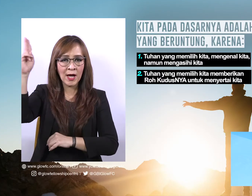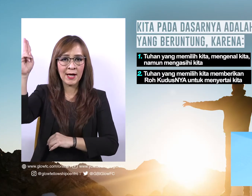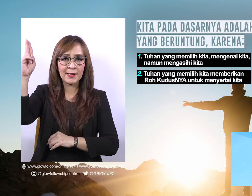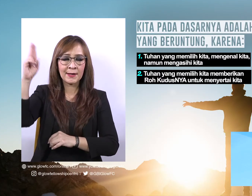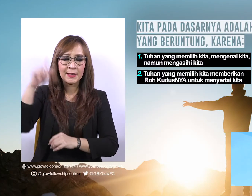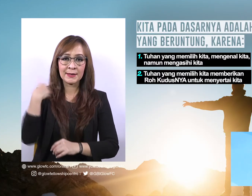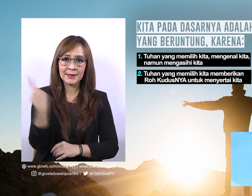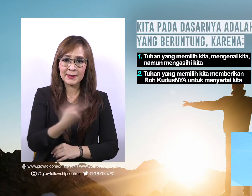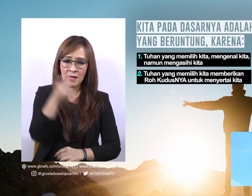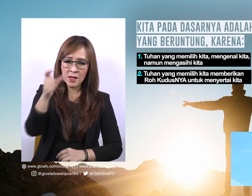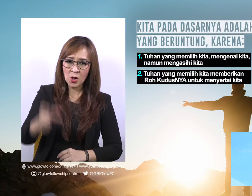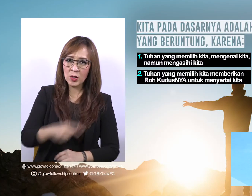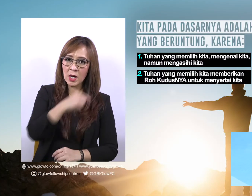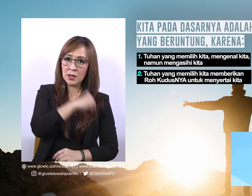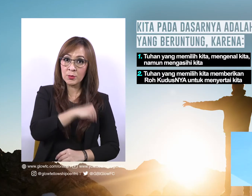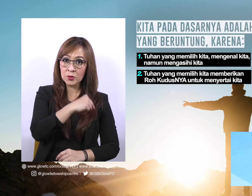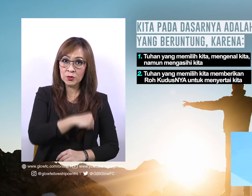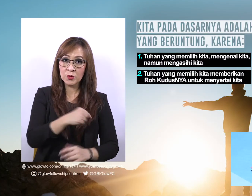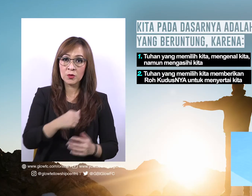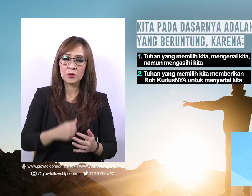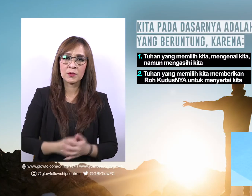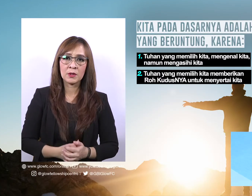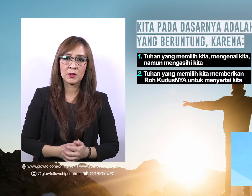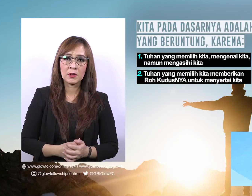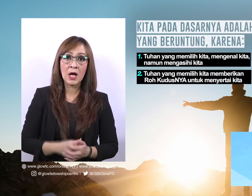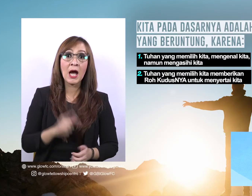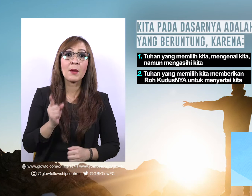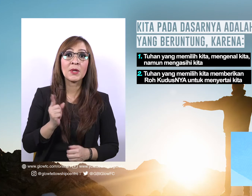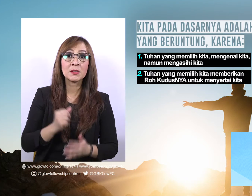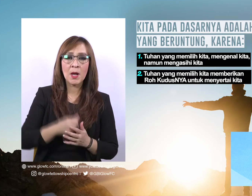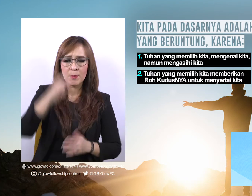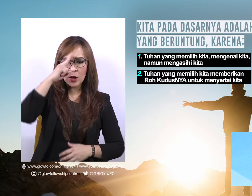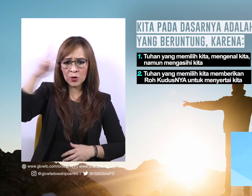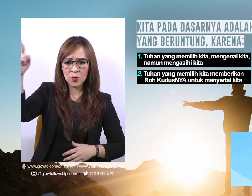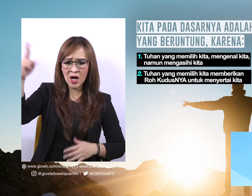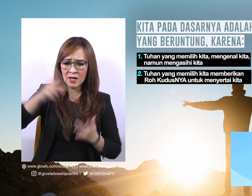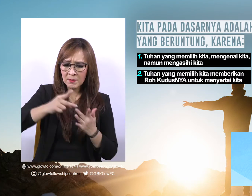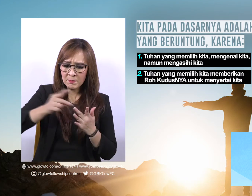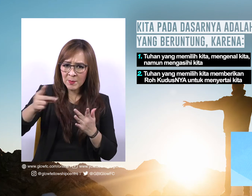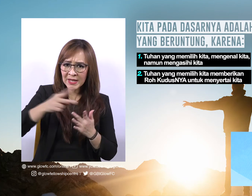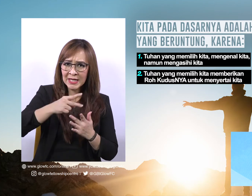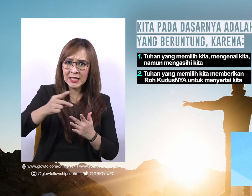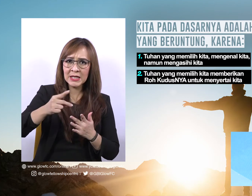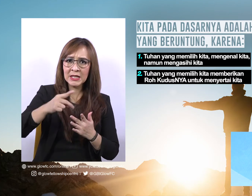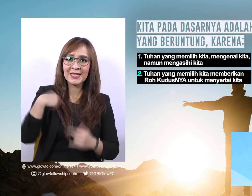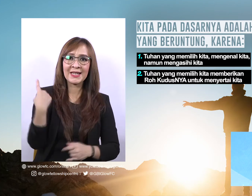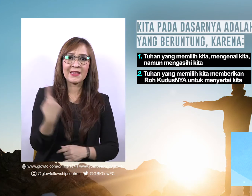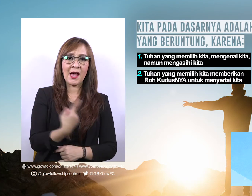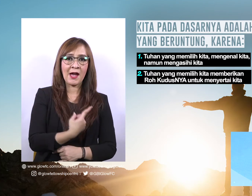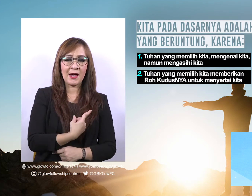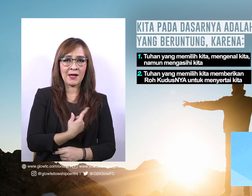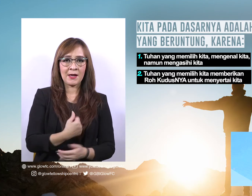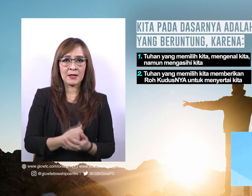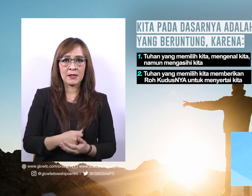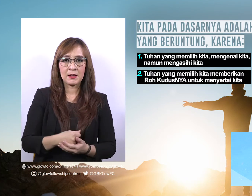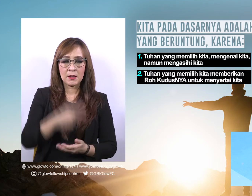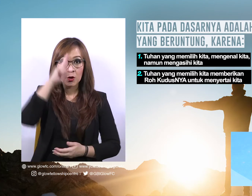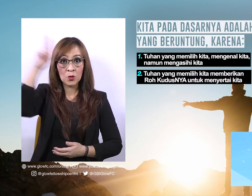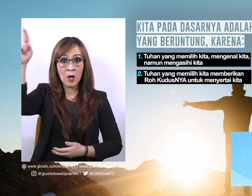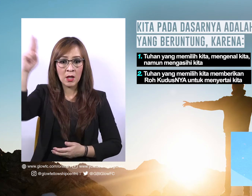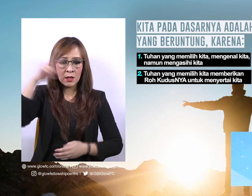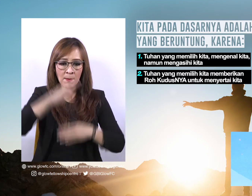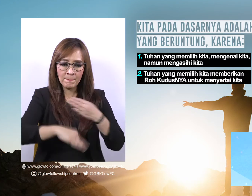mendasarnya orang yang beruntung Kalau Tuhan yang memiliki tak mengenal kita namun tetap mengasihi kita dan dengan sabarnya dia proses